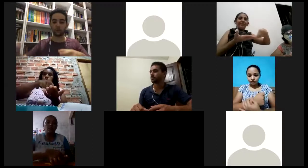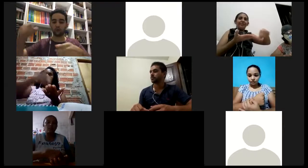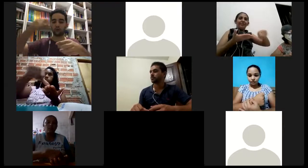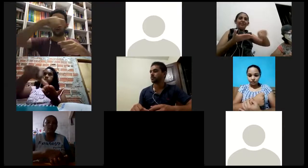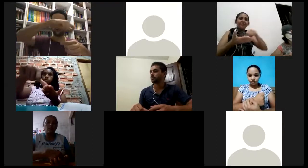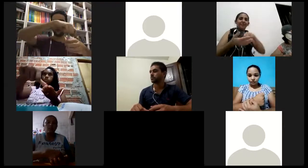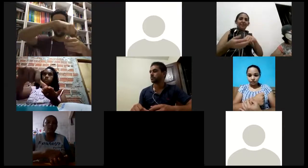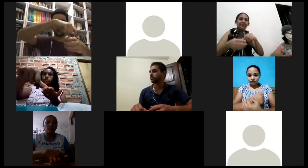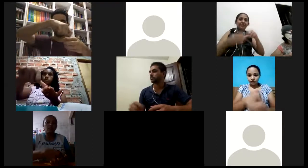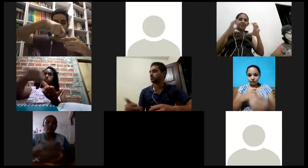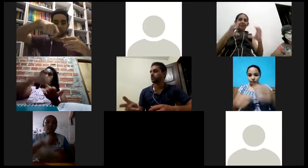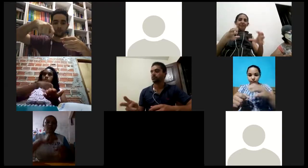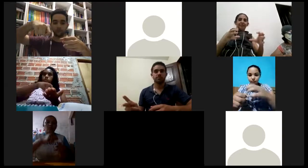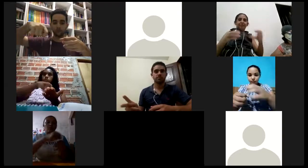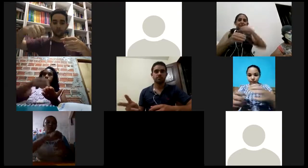Estojo.